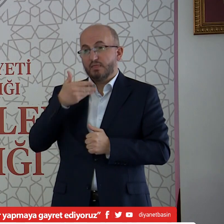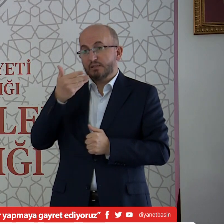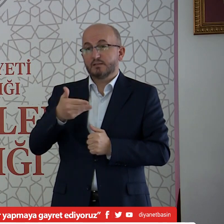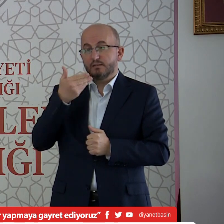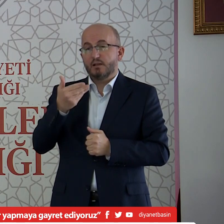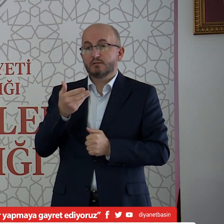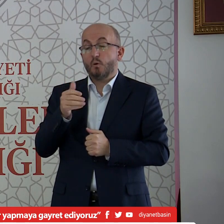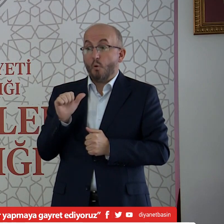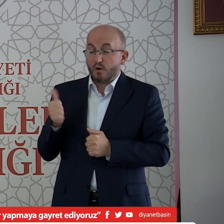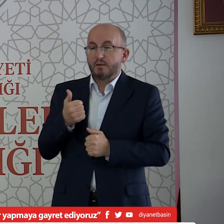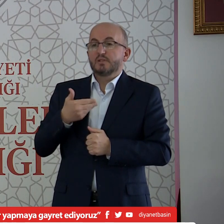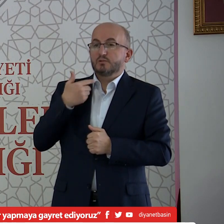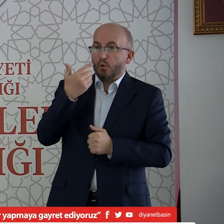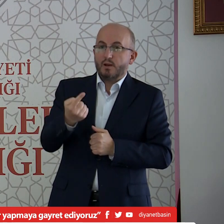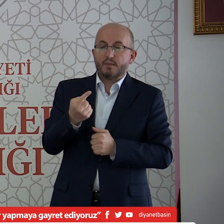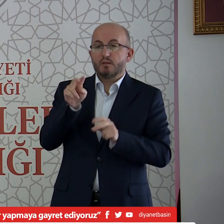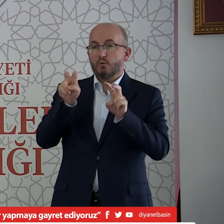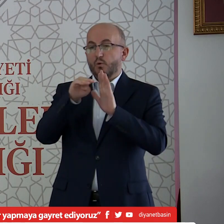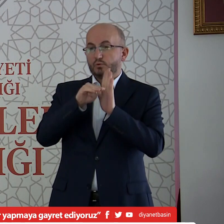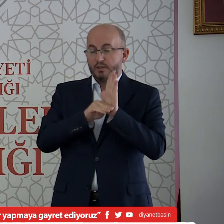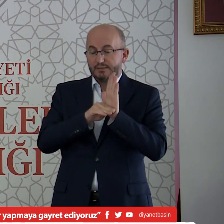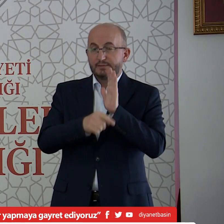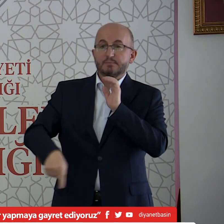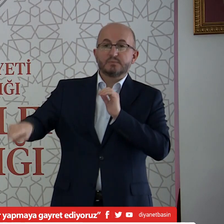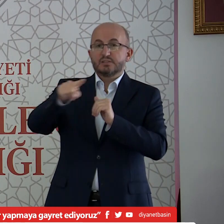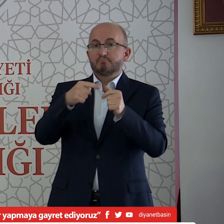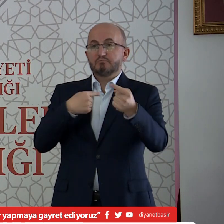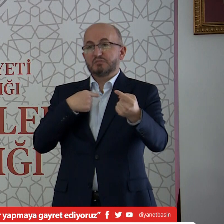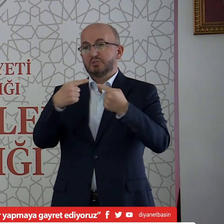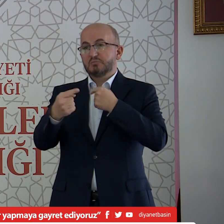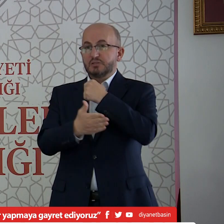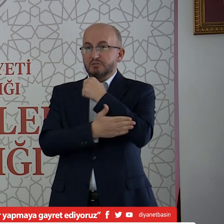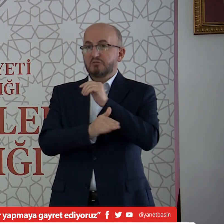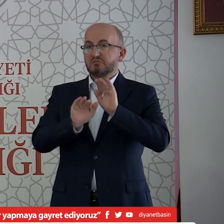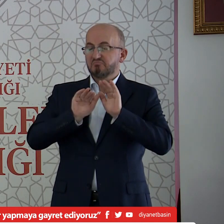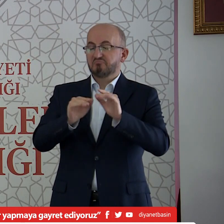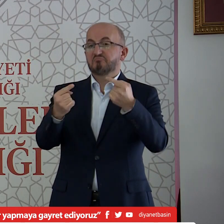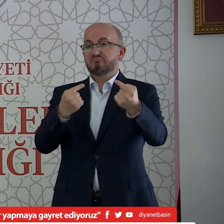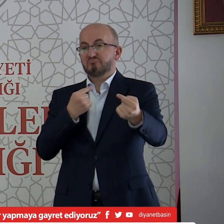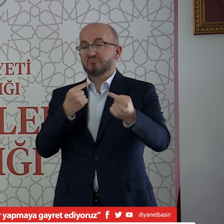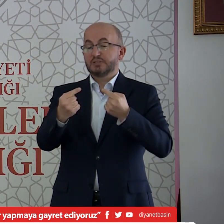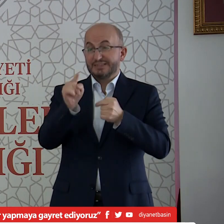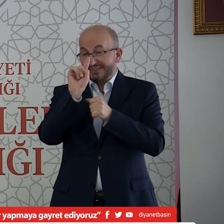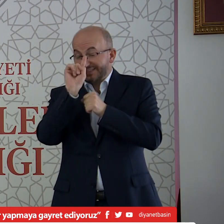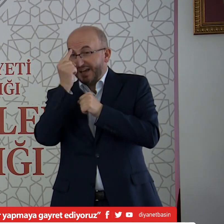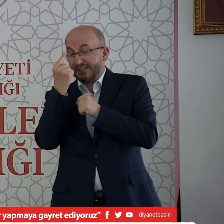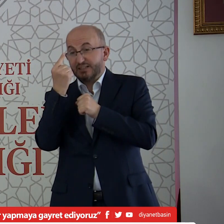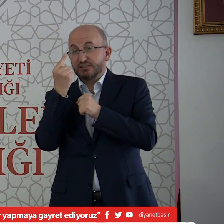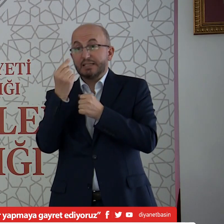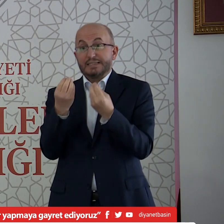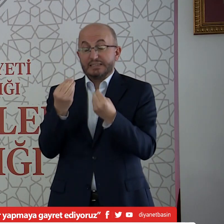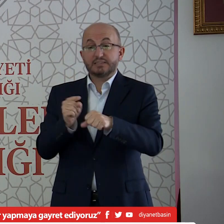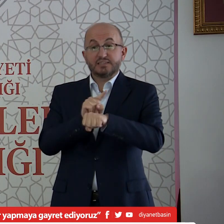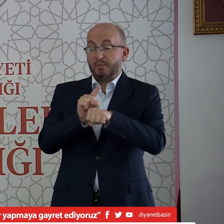bahsedilen, vurgulanan konulardır. Bizim birbirimizle yardımlaşmamız sadece